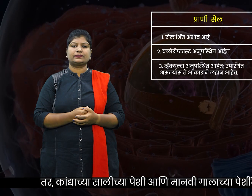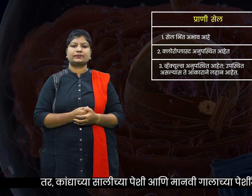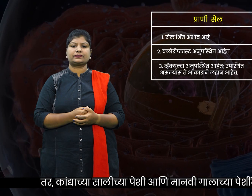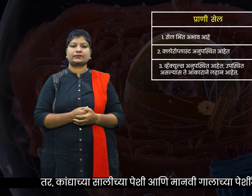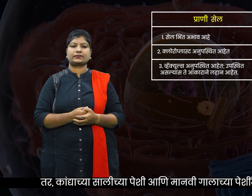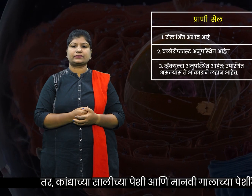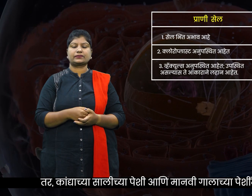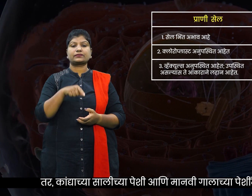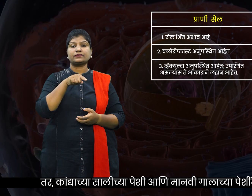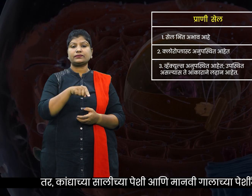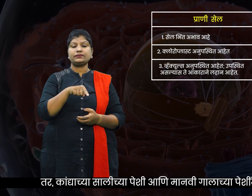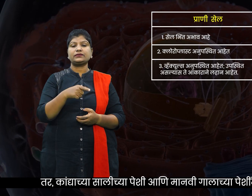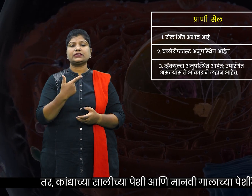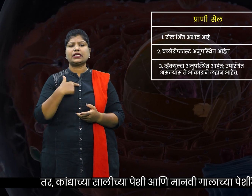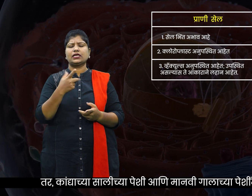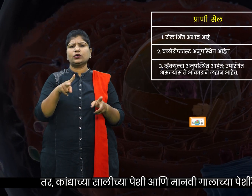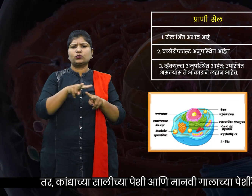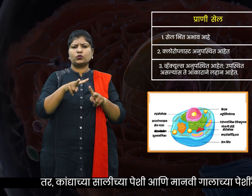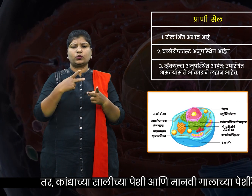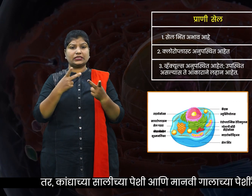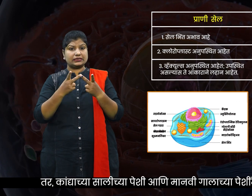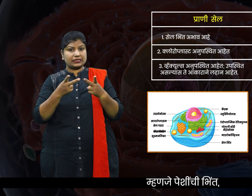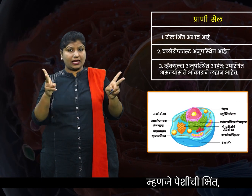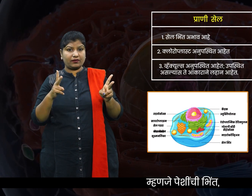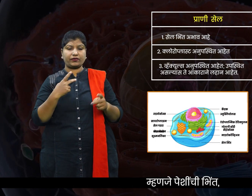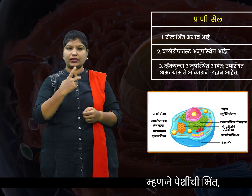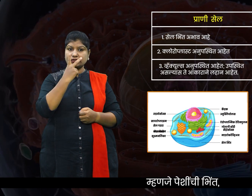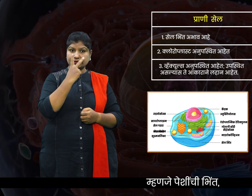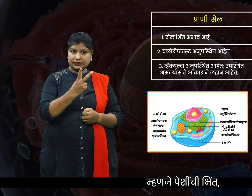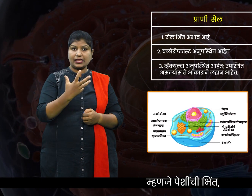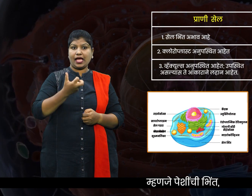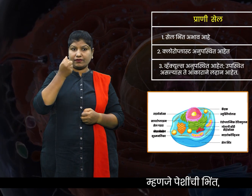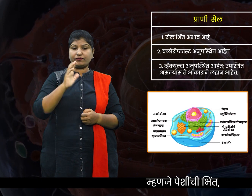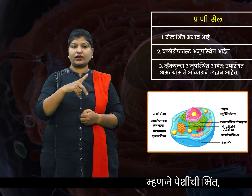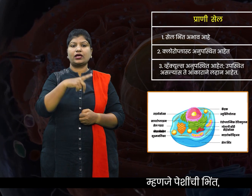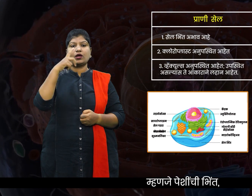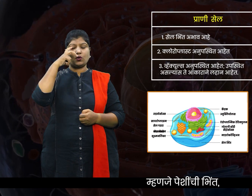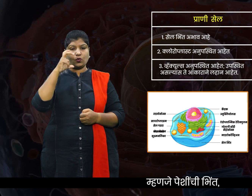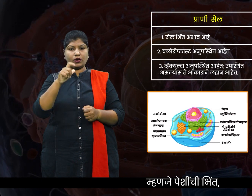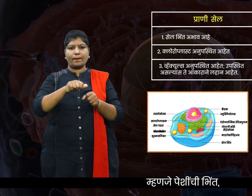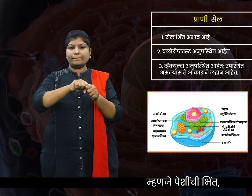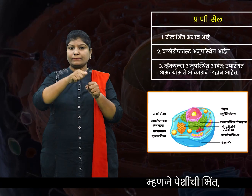तर कांद्याच्या सालीच्या पेशी आणि मानवी गालाच्या पेशींमध्ये स्पष्ट फरक म्हणजे पेशींची भिंत.